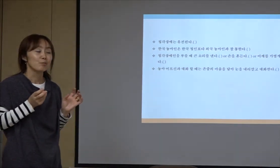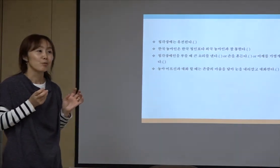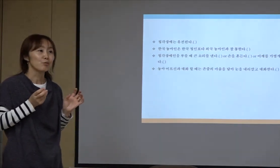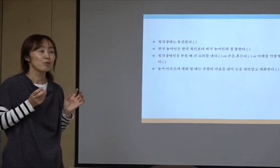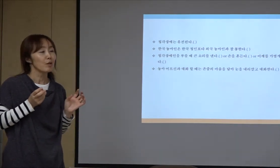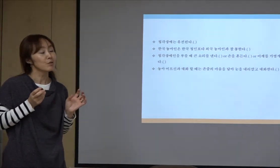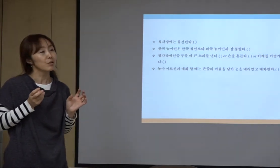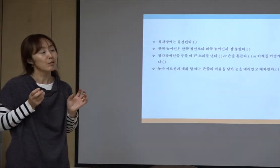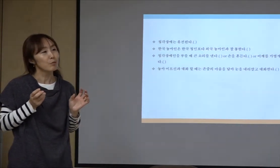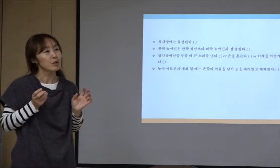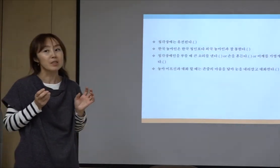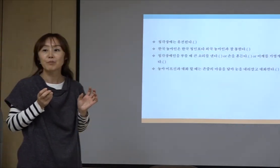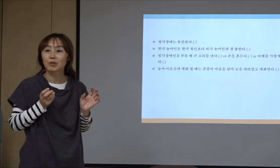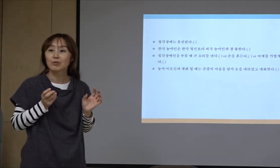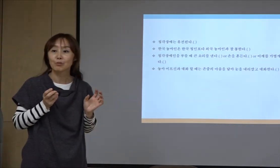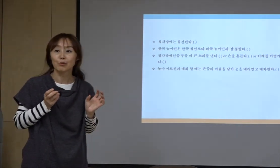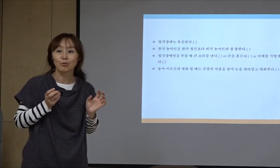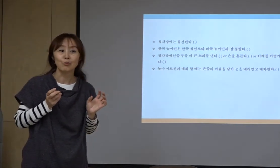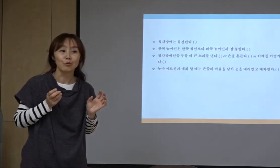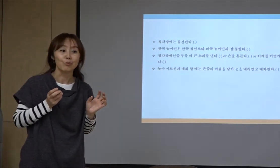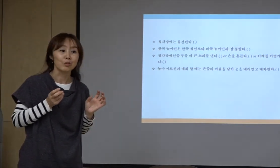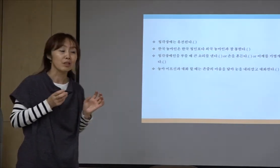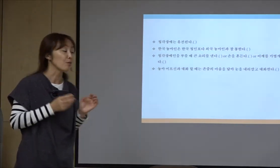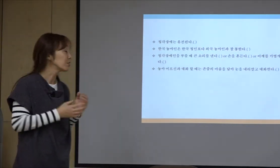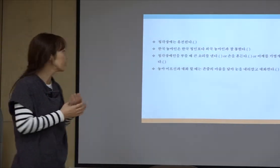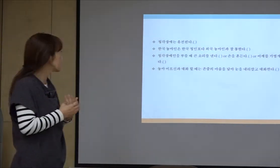뭐 수술 나온 지는 뭐 한 20년 정도 됐다고 하더라고요.